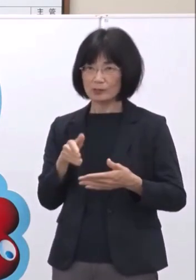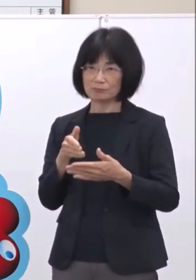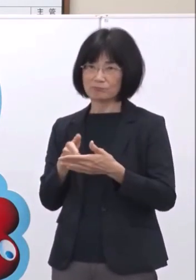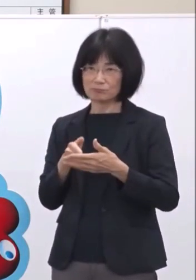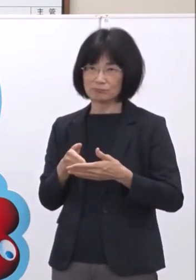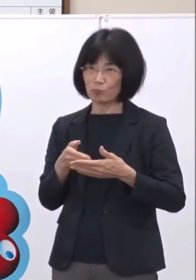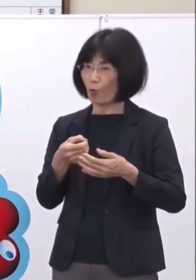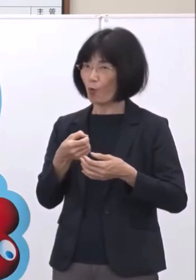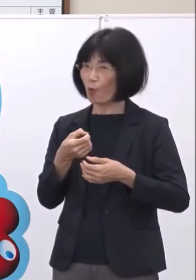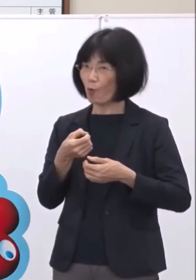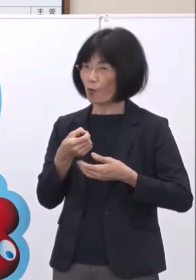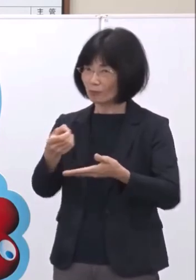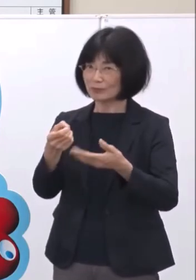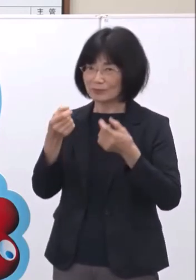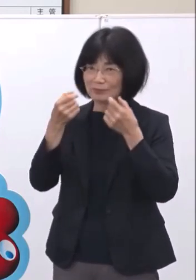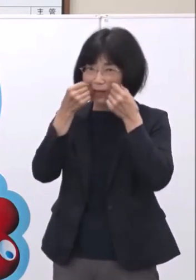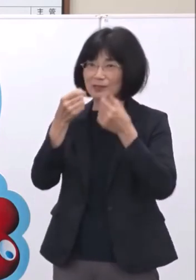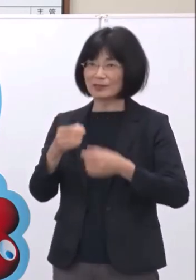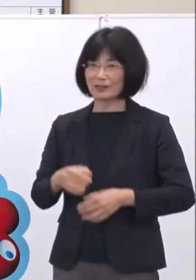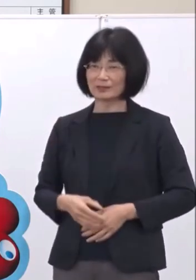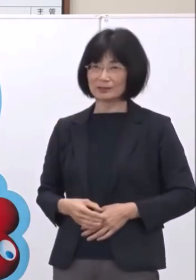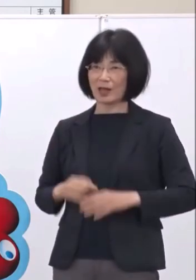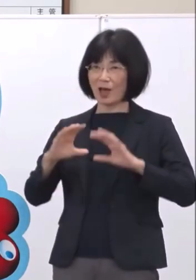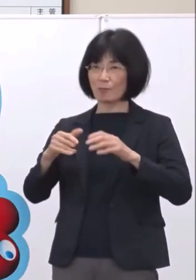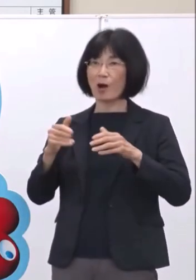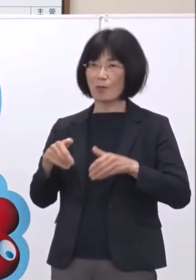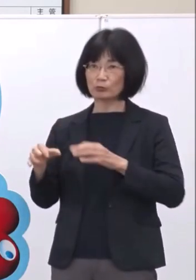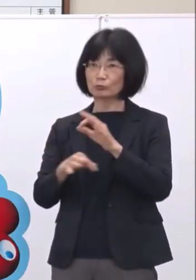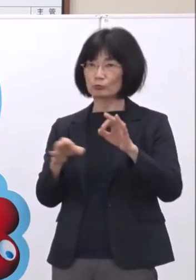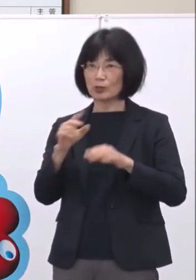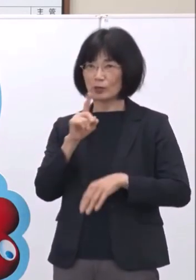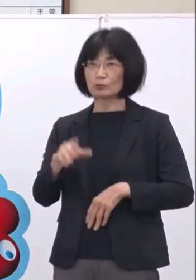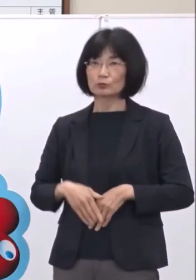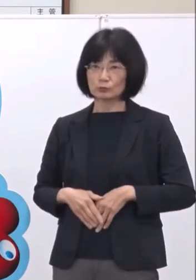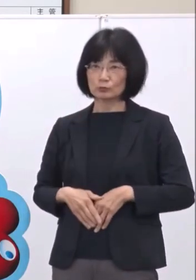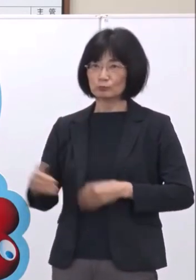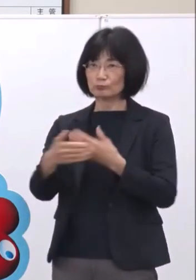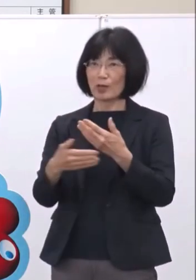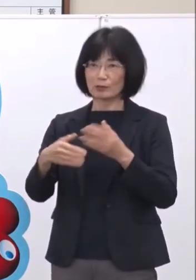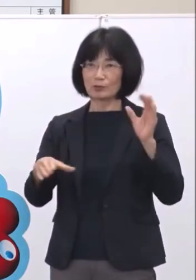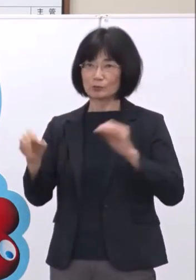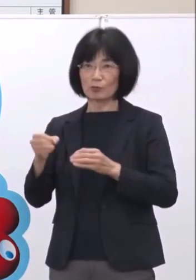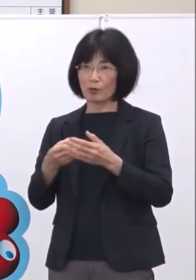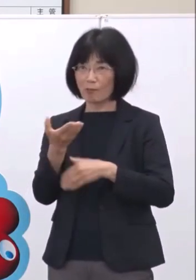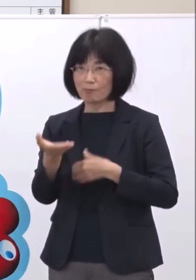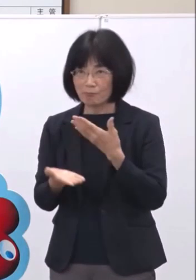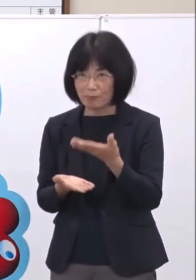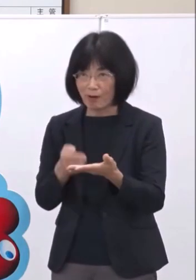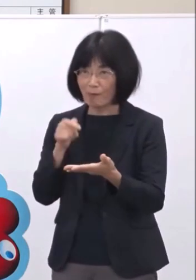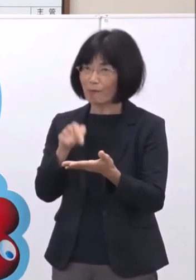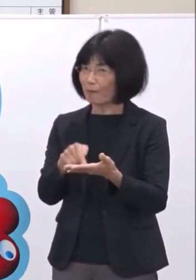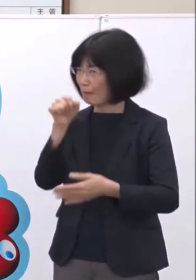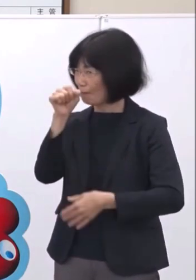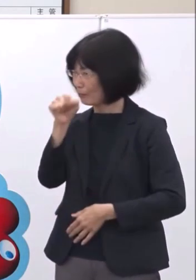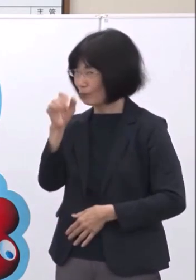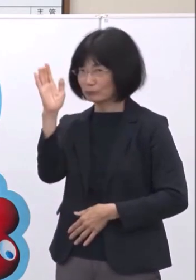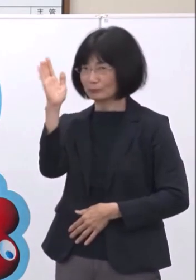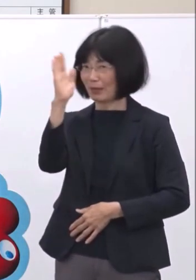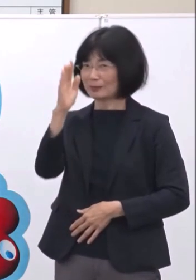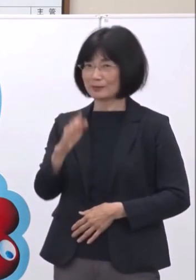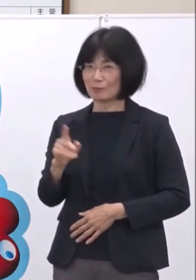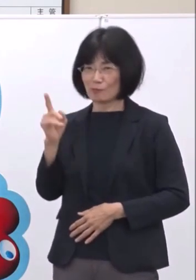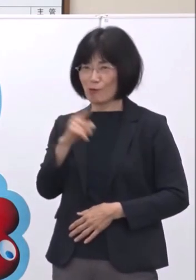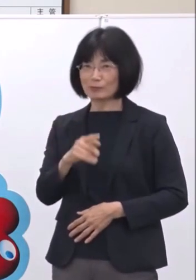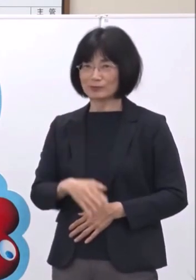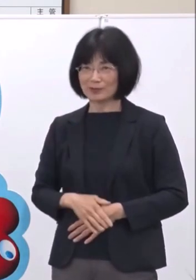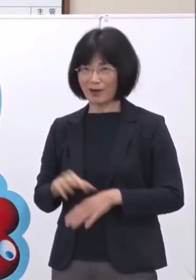、僕はこう万博の運営っていう面ではこういうふうに情報が出ていくのは非常によろしくないと思いますね。火災で別にメディア